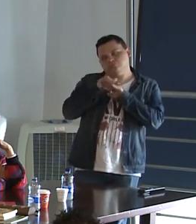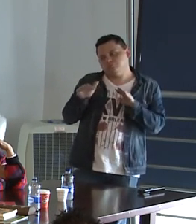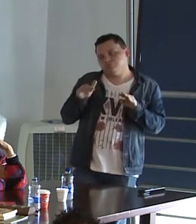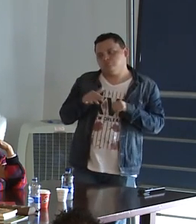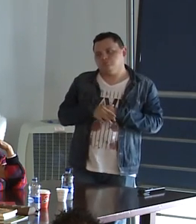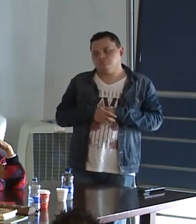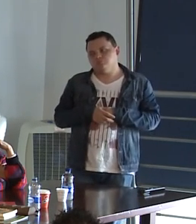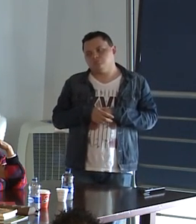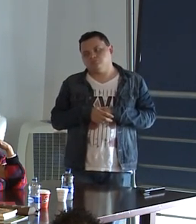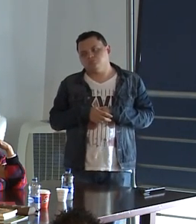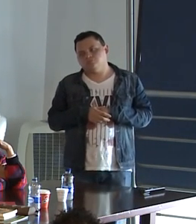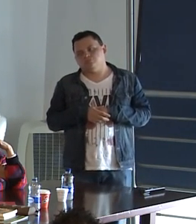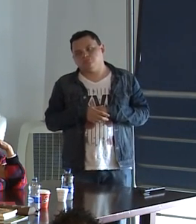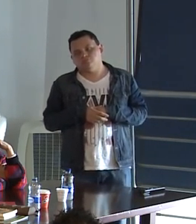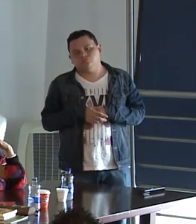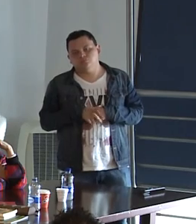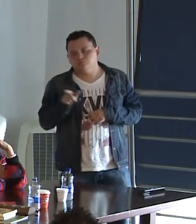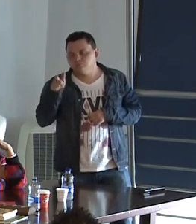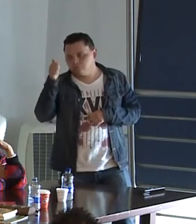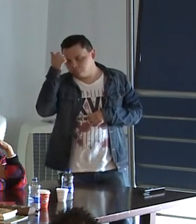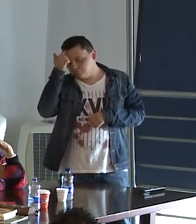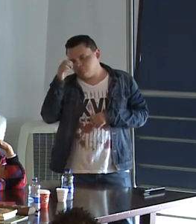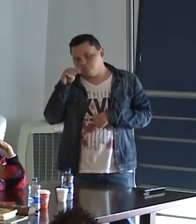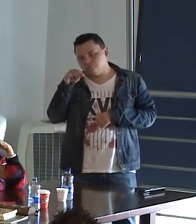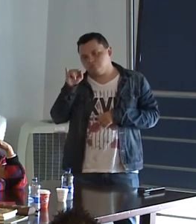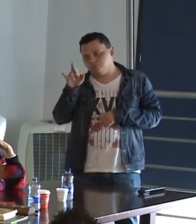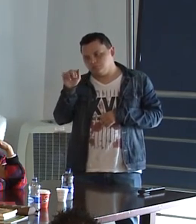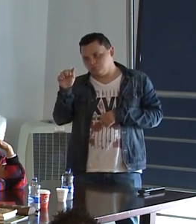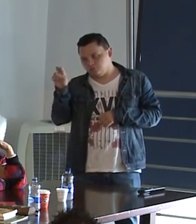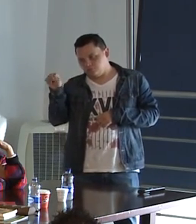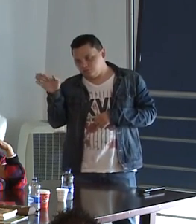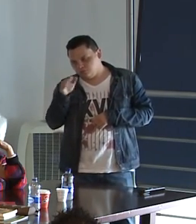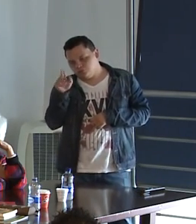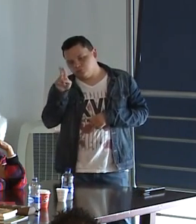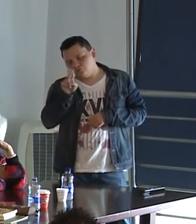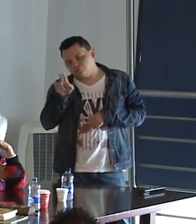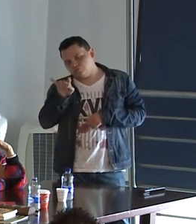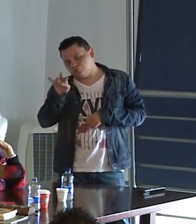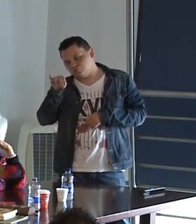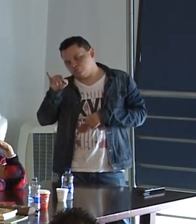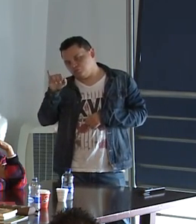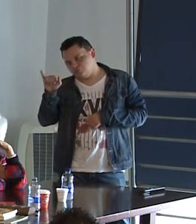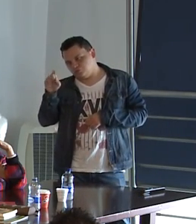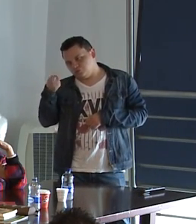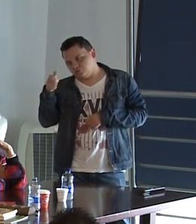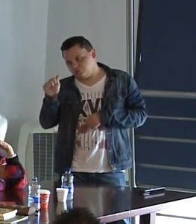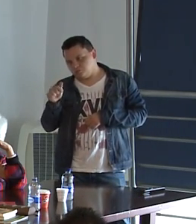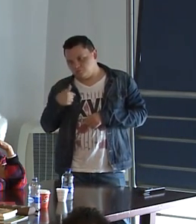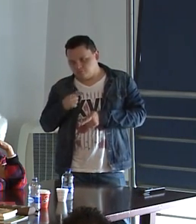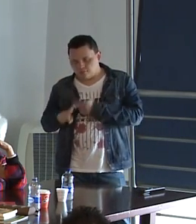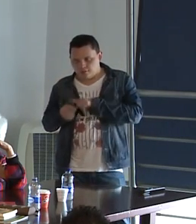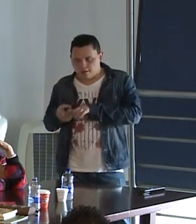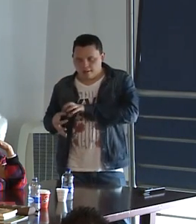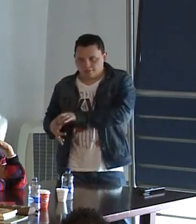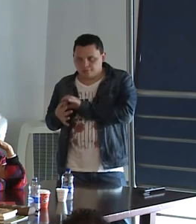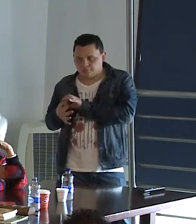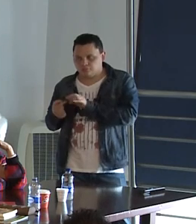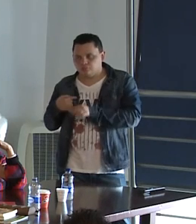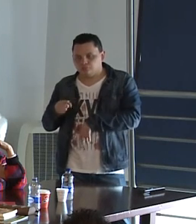algo que la profesora Miriam Zúñiga, mi amiga del alma de la